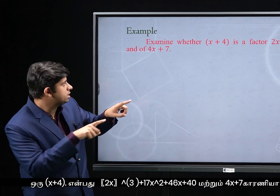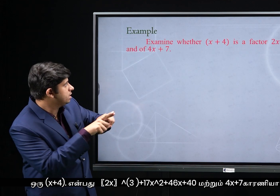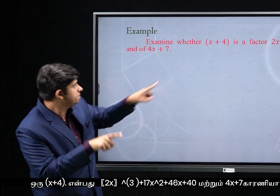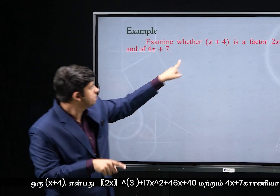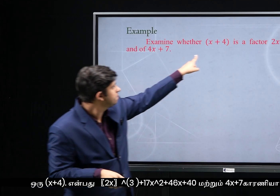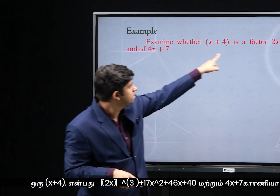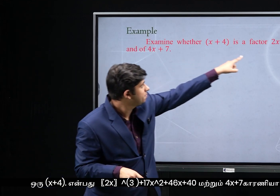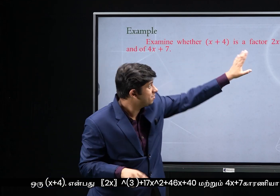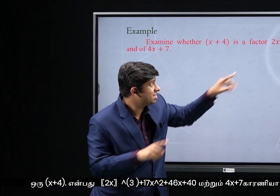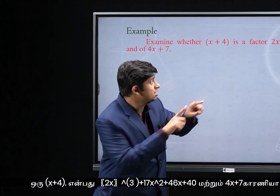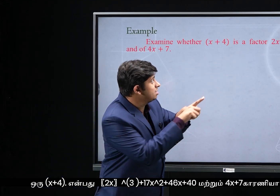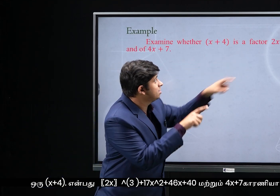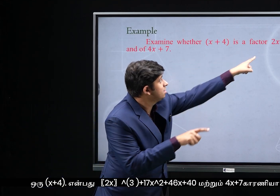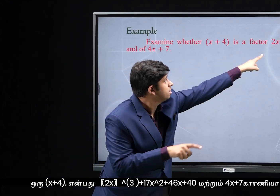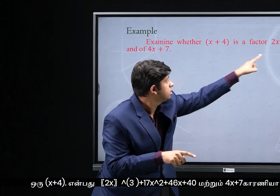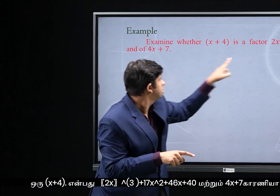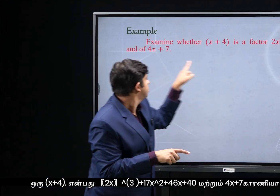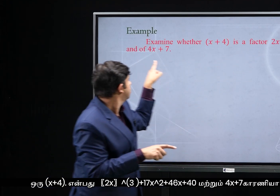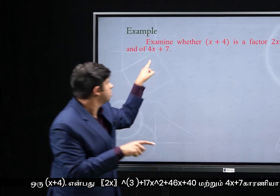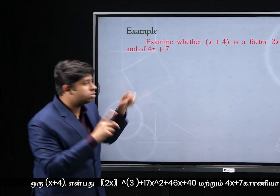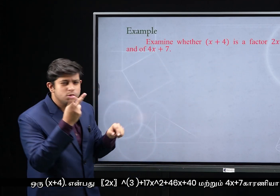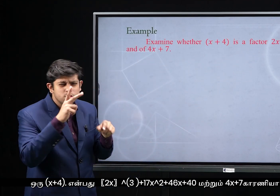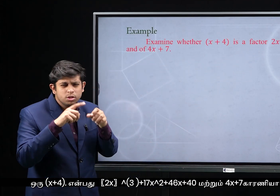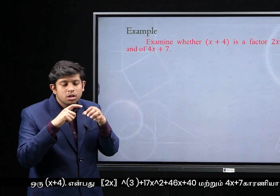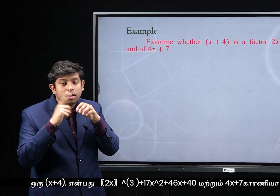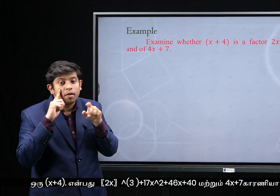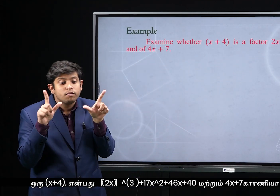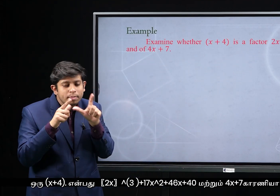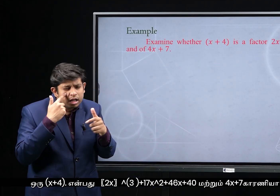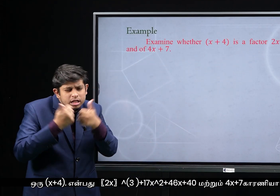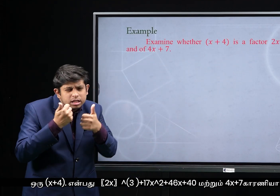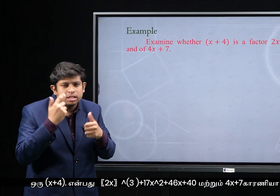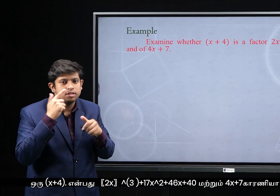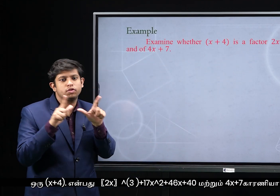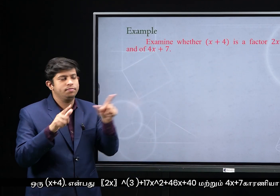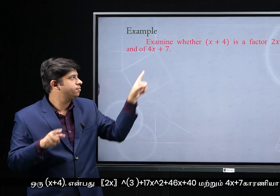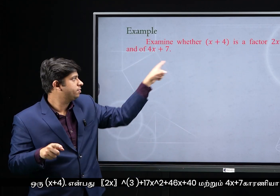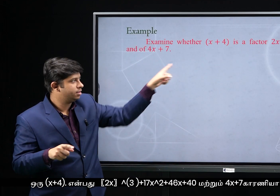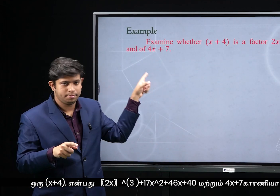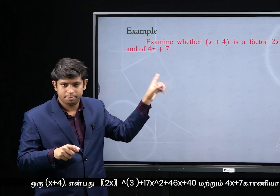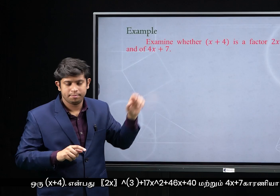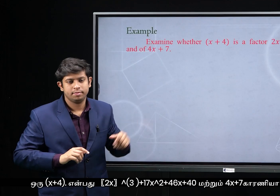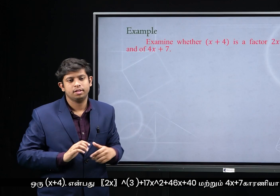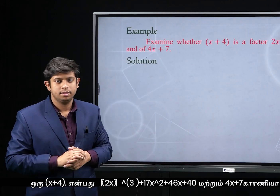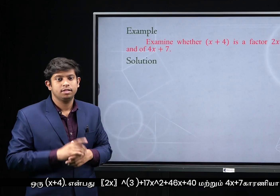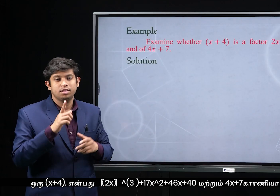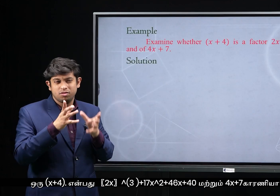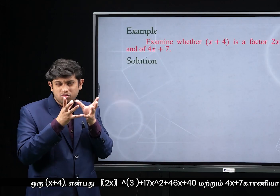4 என்பது சதுர அடைப்புக்குறிக்குள் 2x கூரைக்குறி வட்ட அடைப்புக்குறிக்குள் 3 கூட்டல் 17x கூரைக்குறி